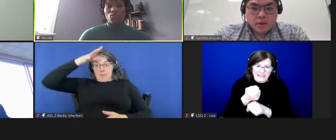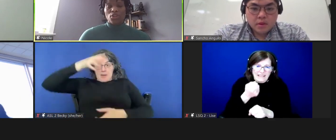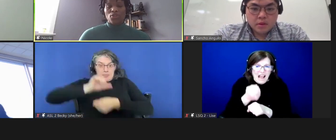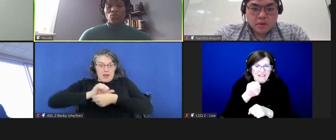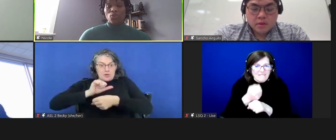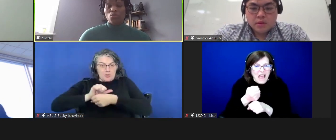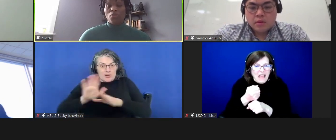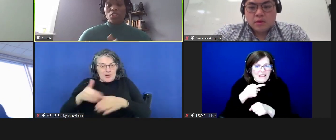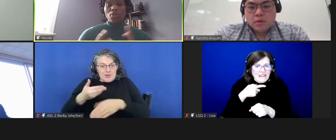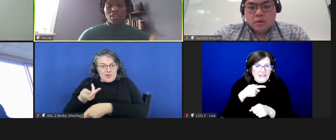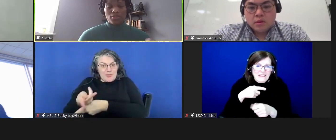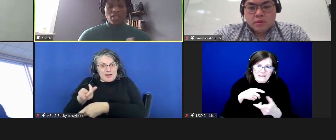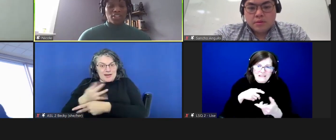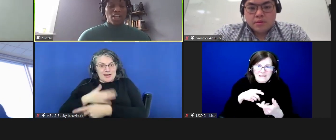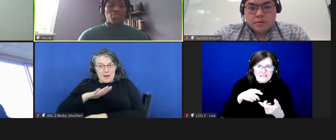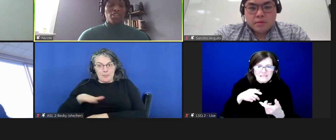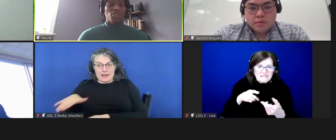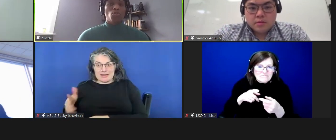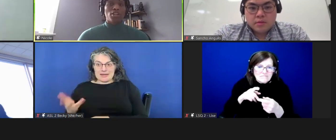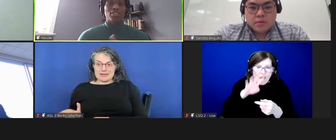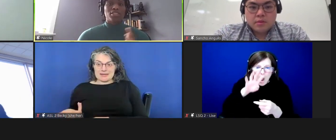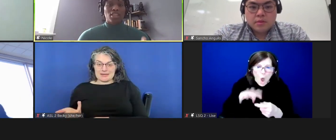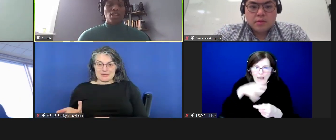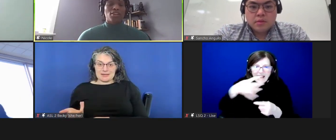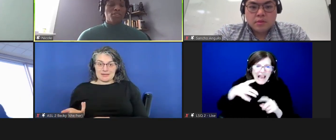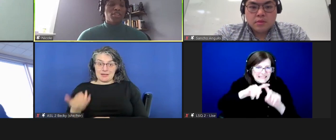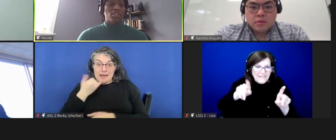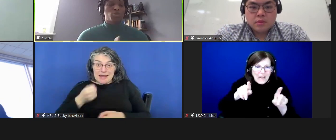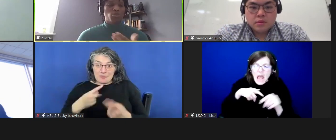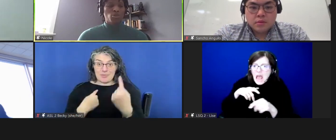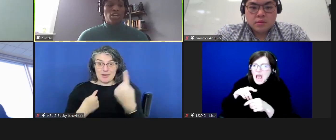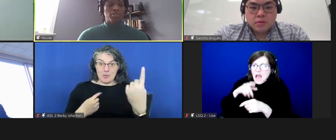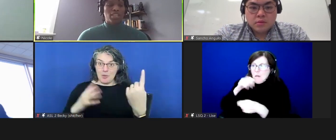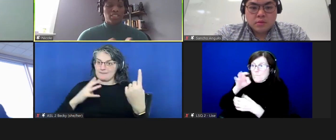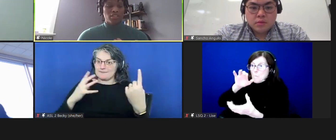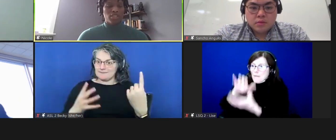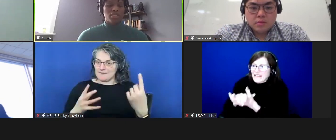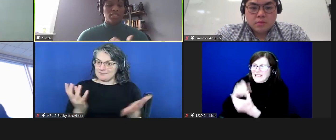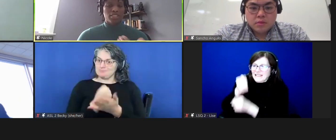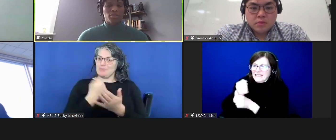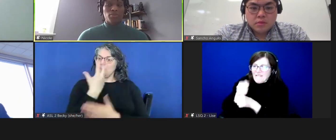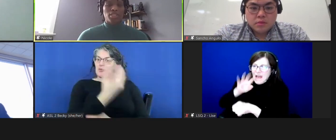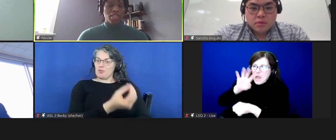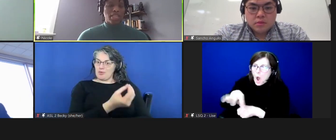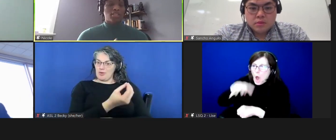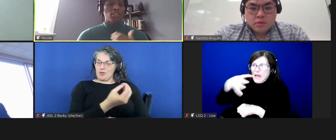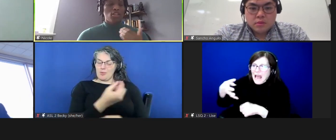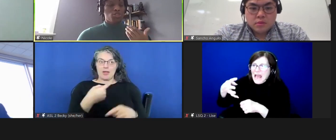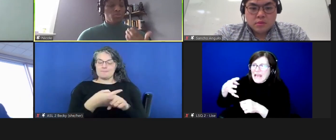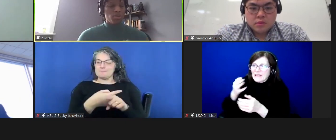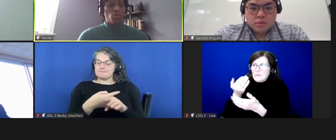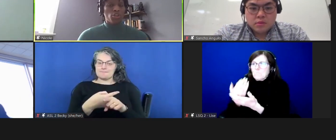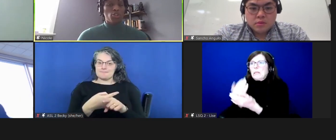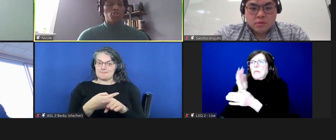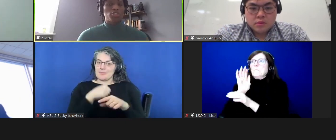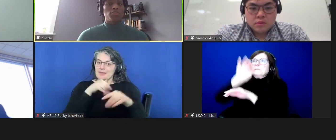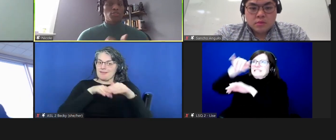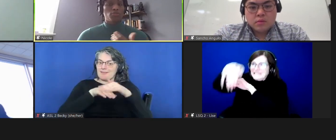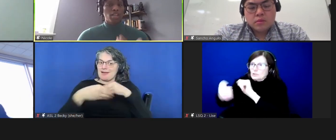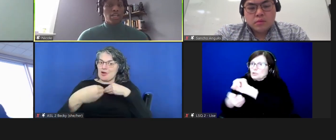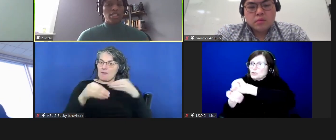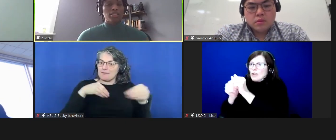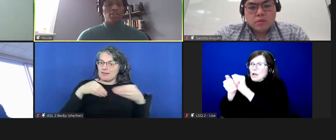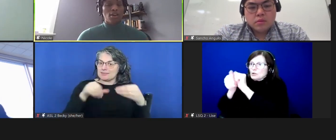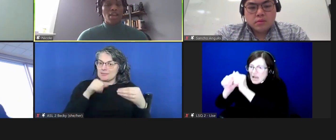des horaires tournants. Et donc, nous essayons d'aller... Je pense que la société dans son ensemble va néanmoins dans la bonne